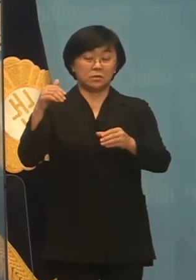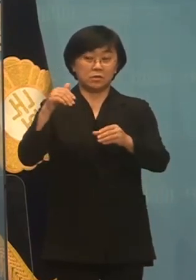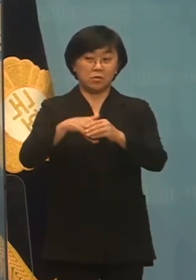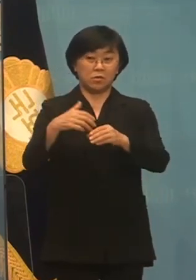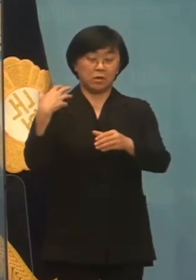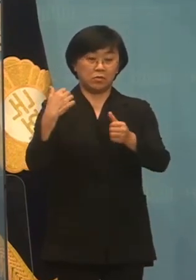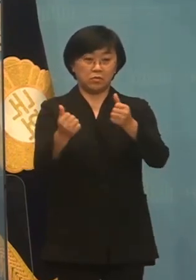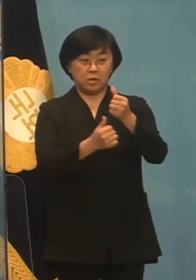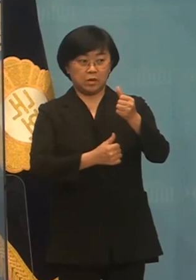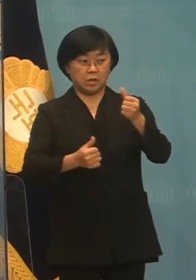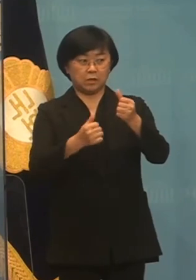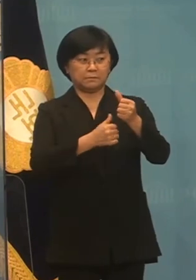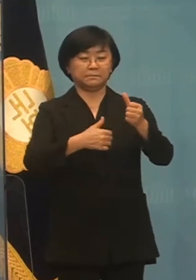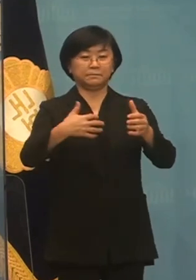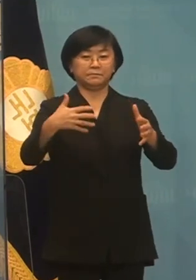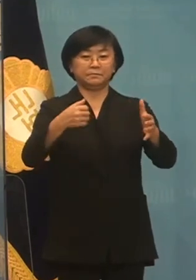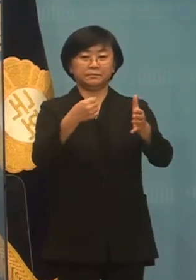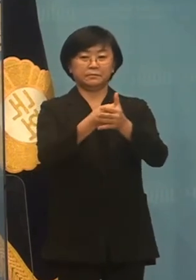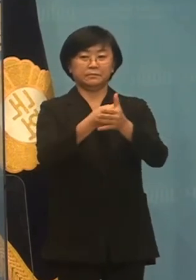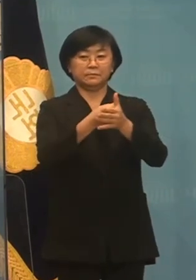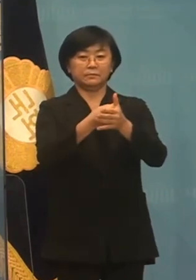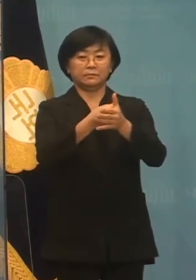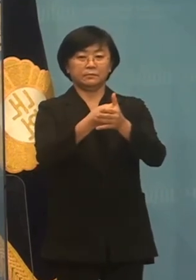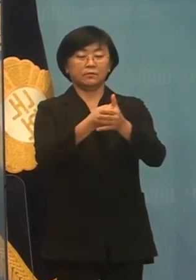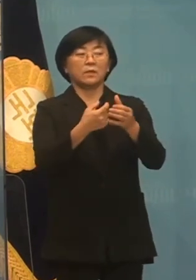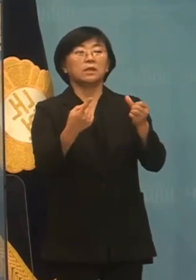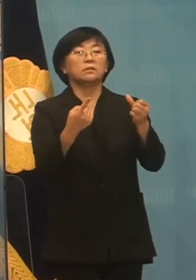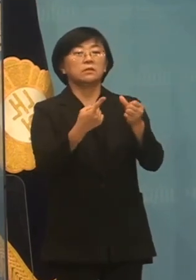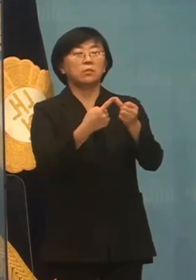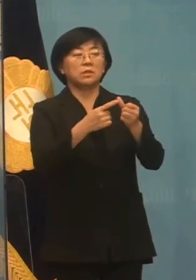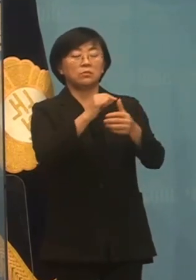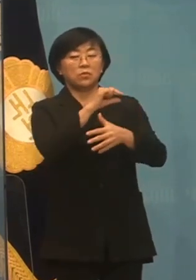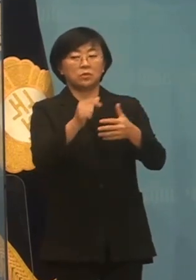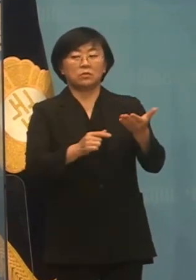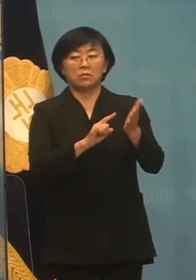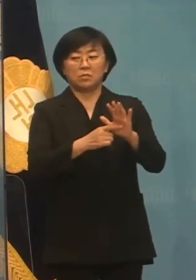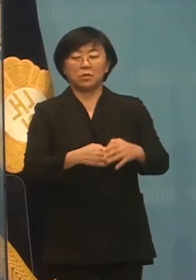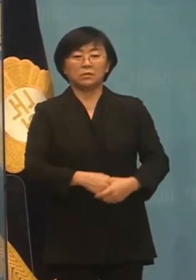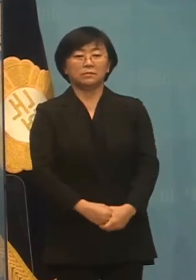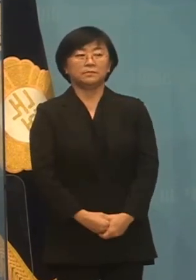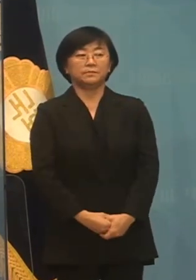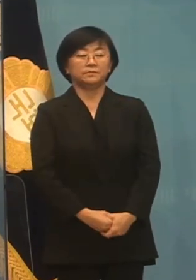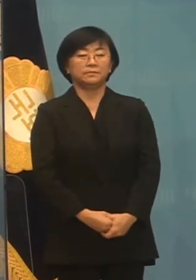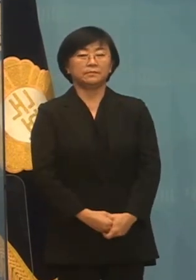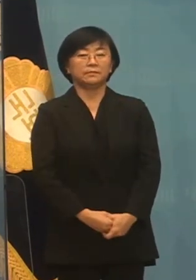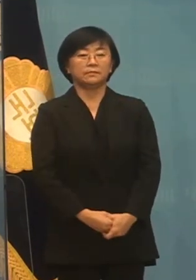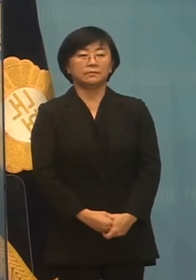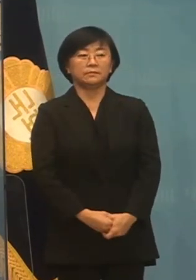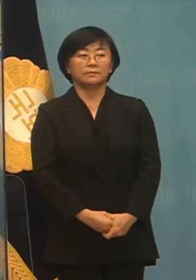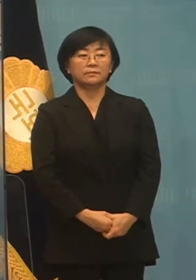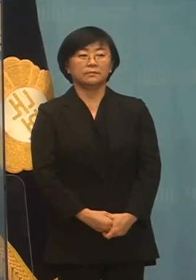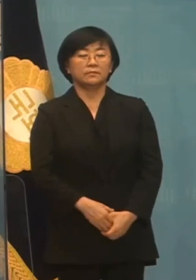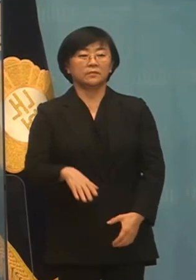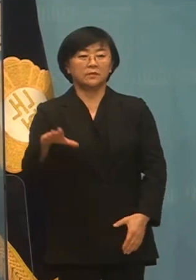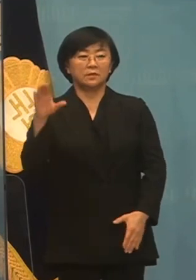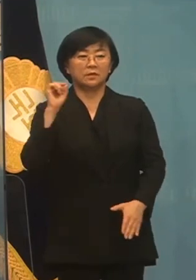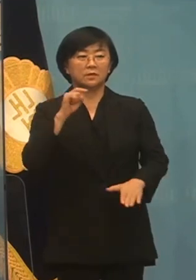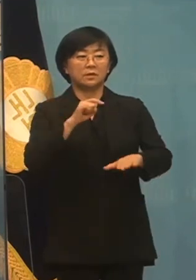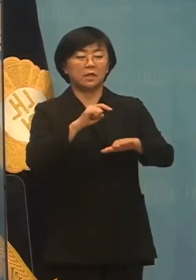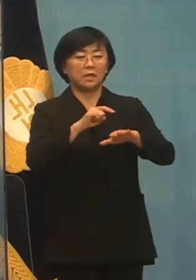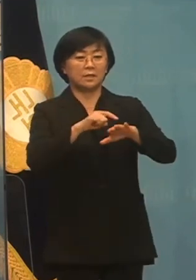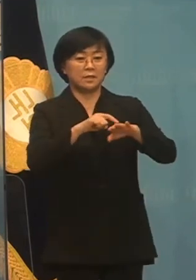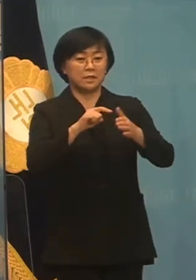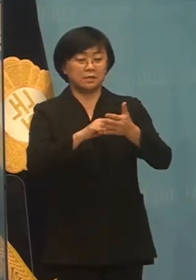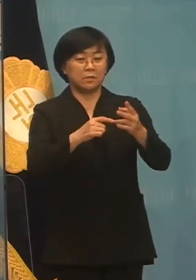아직 이름은 정해지지 않았습니다만 거기에 차는 첫 번째 프로젝트입니다. 듣는데 진시 2030